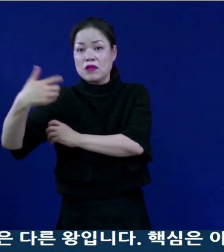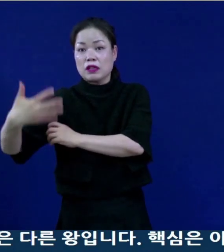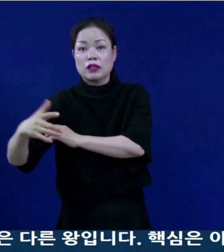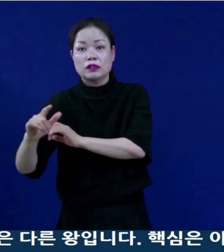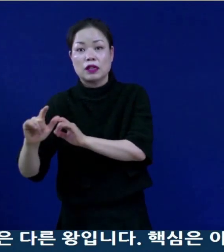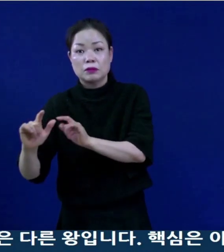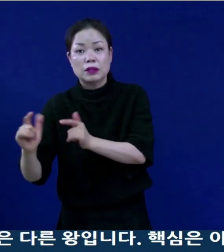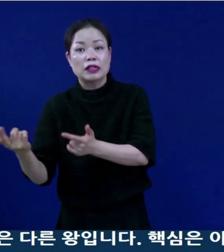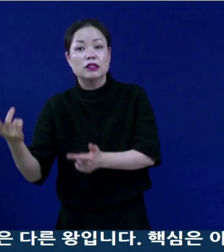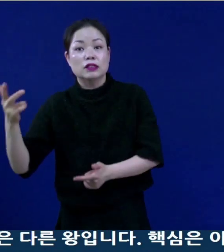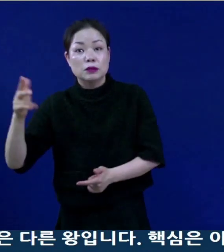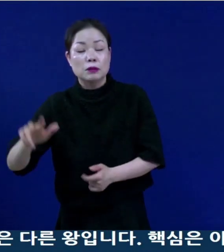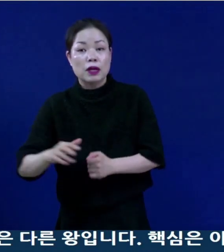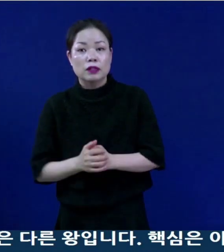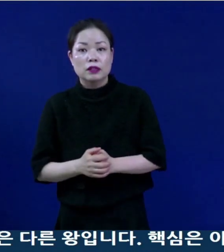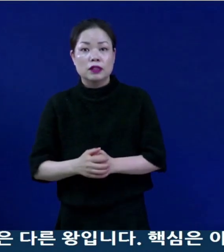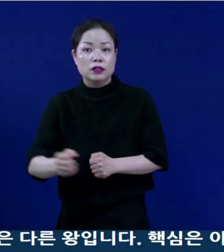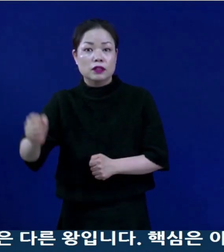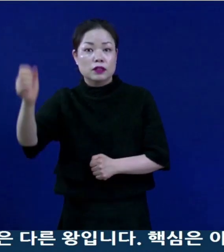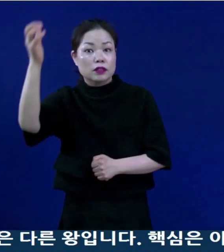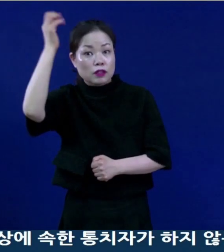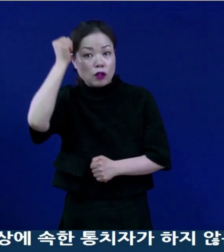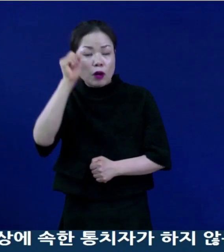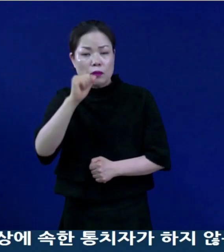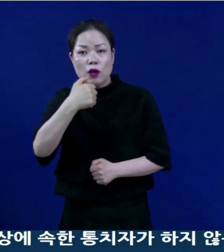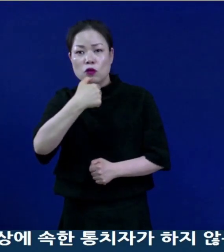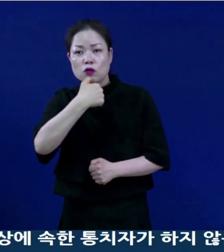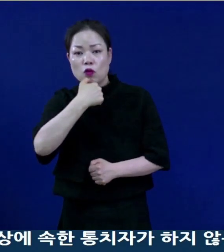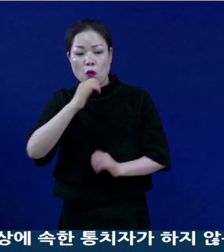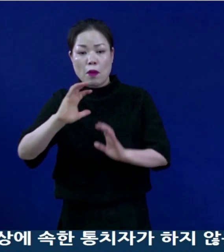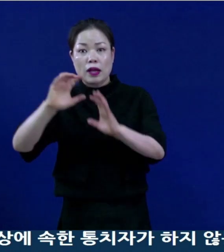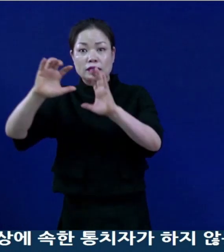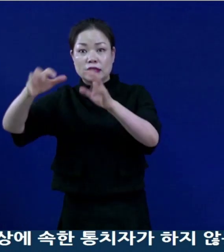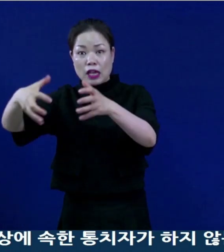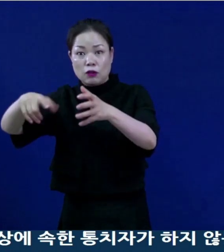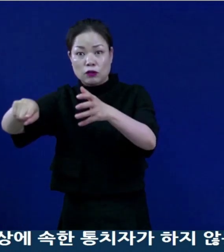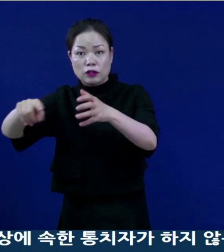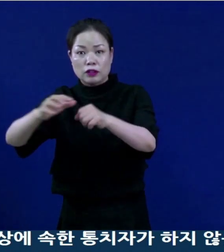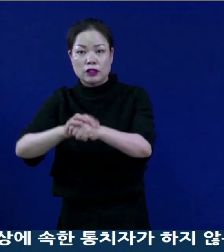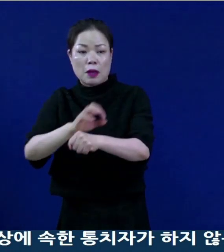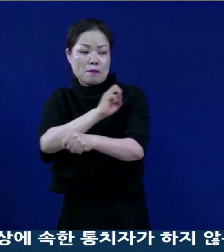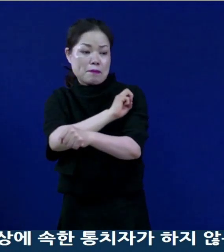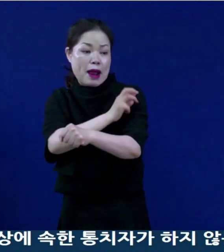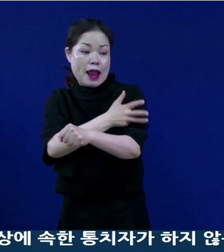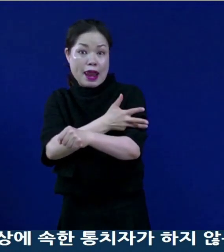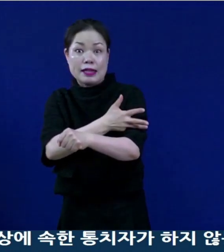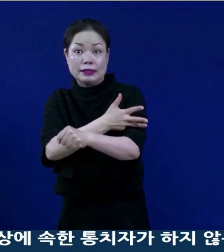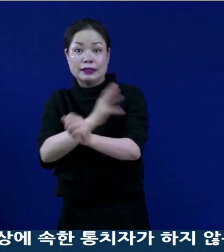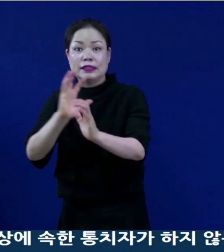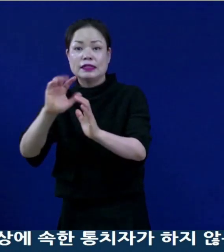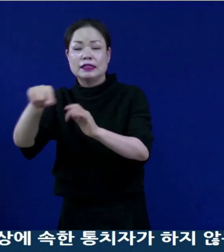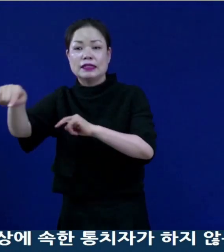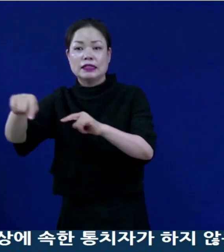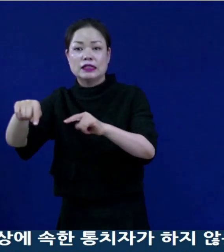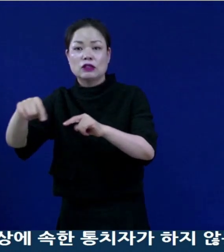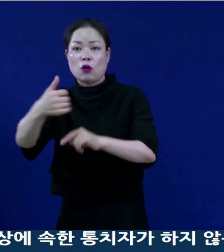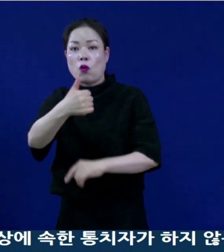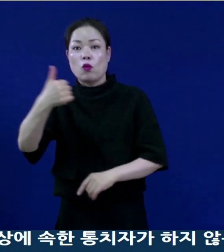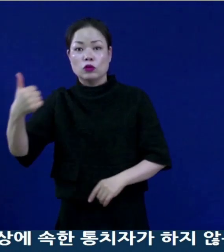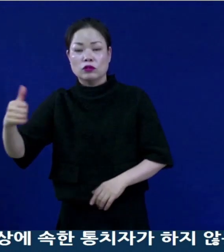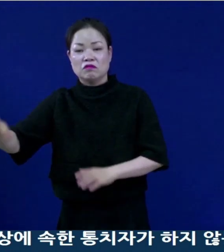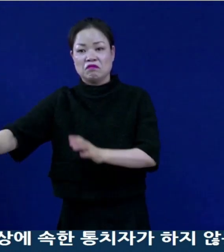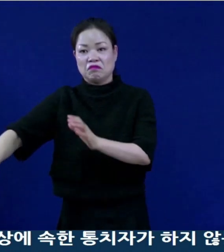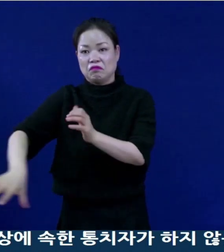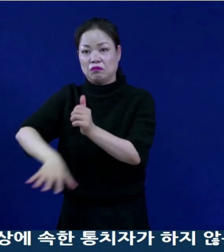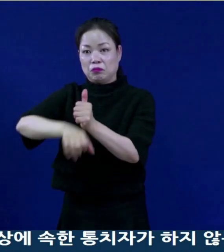아니었던 것 같습니다. 근데 여러분 기억해 주셨으면 좋겠습니다. 로마 제국 안에서 이 팔레스틴 지역의 총독으로 오는 것은